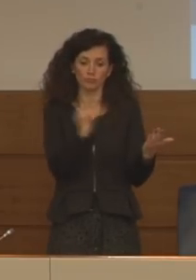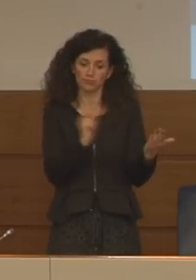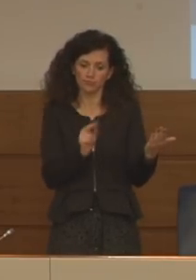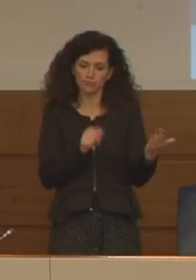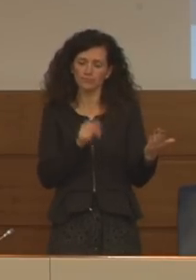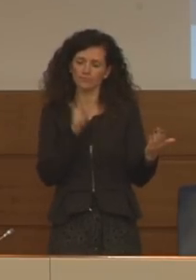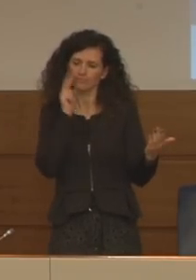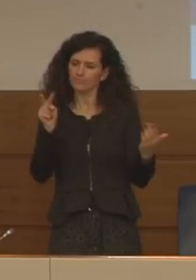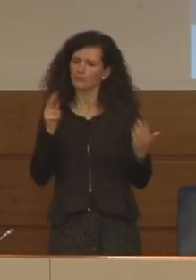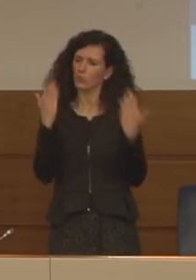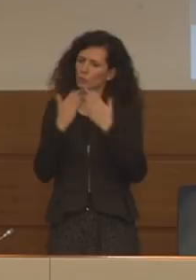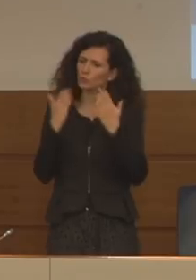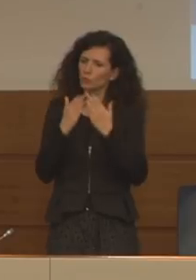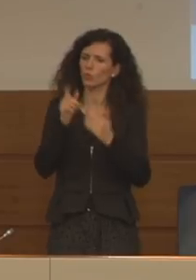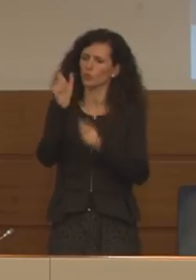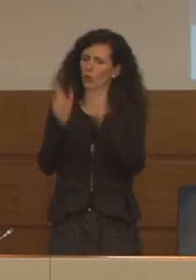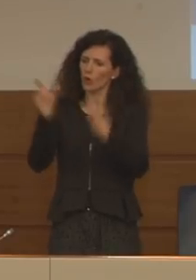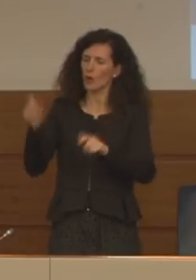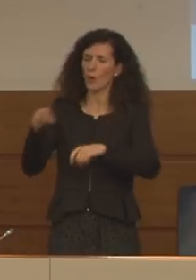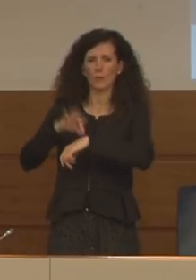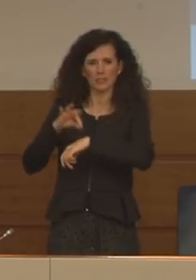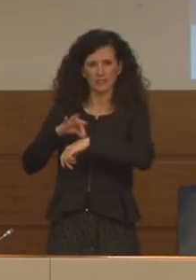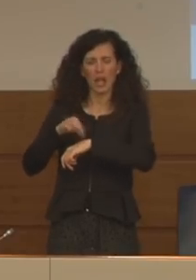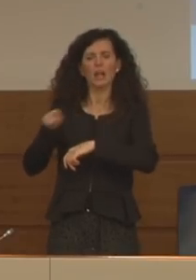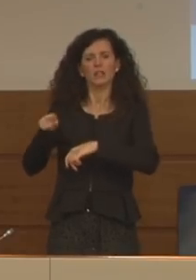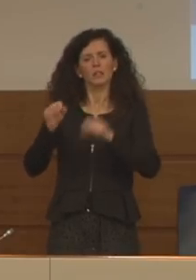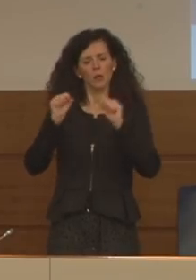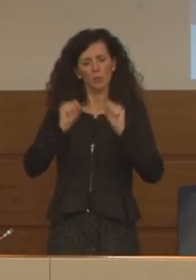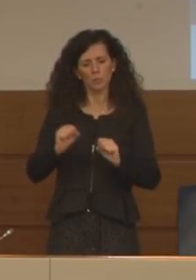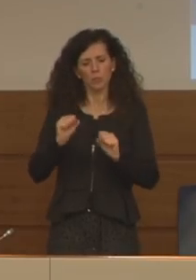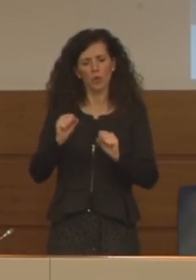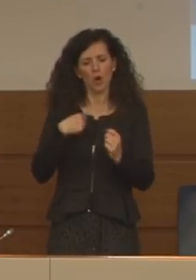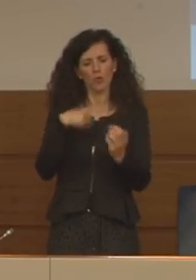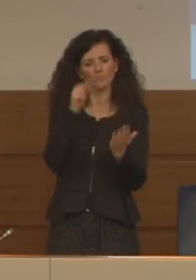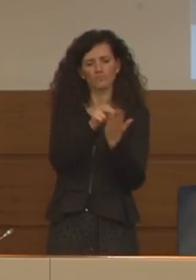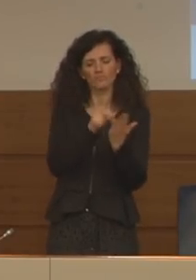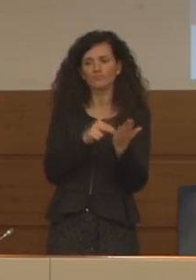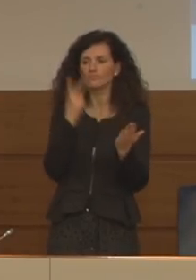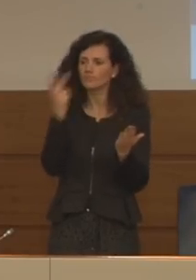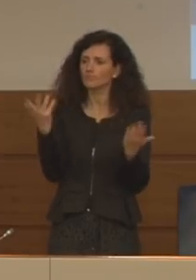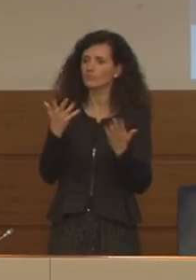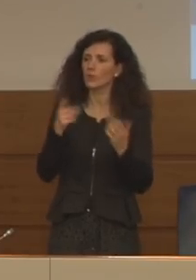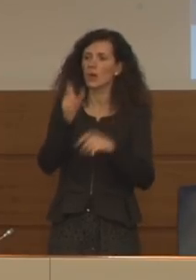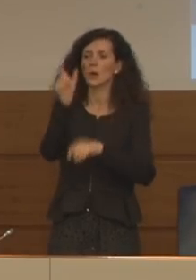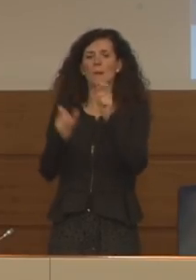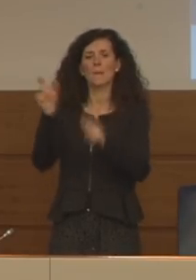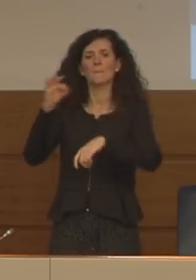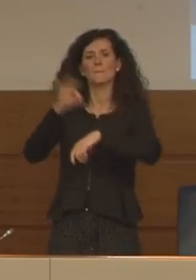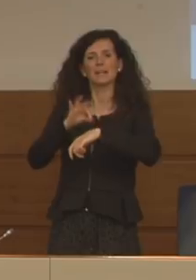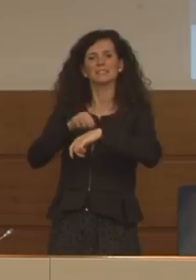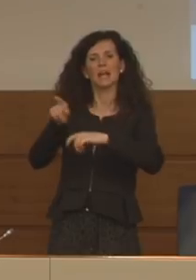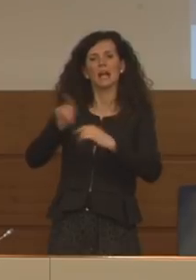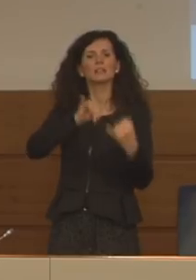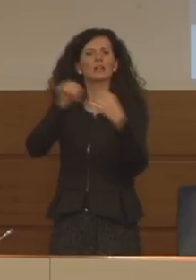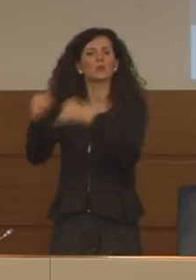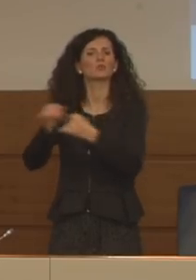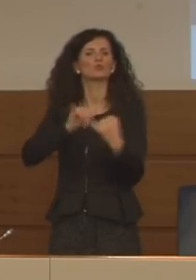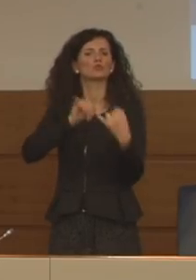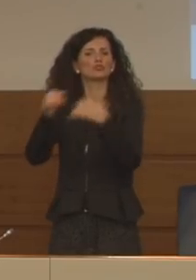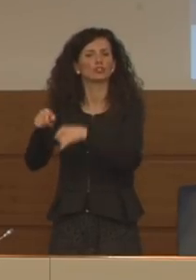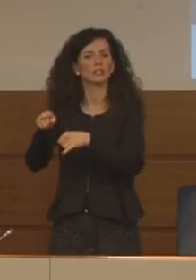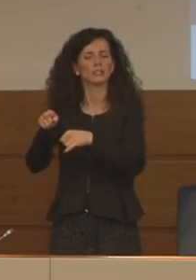o avrebbero potuto comportare uscite di pazienti per avere questo rinnovo delle